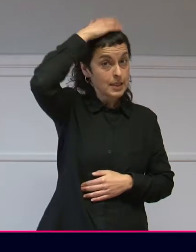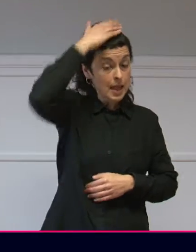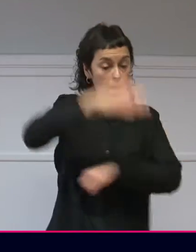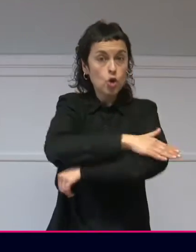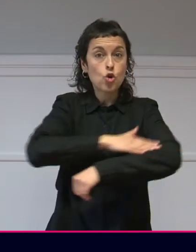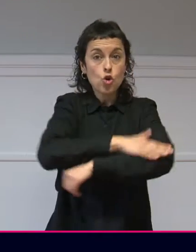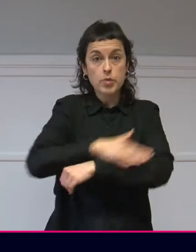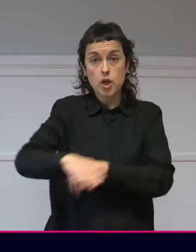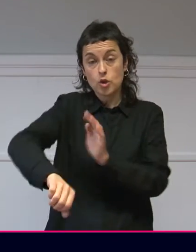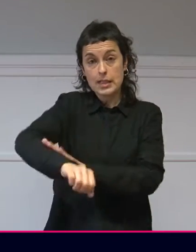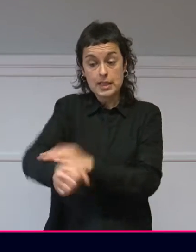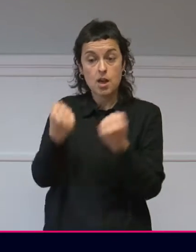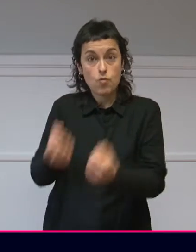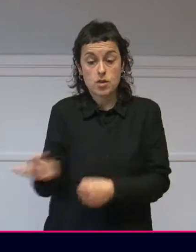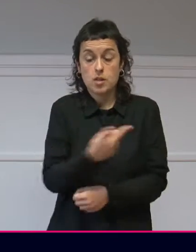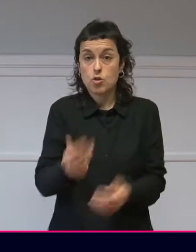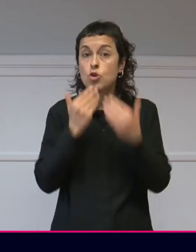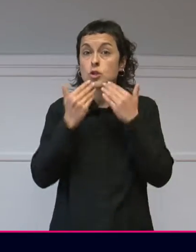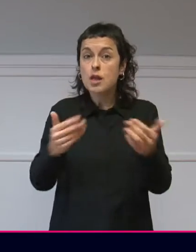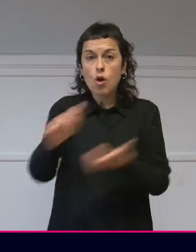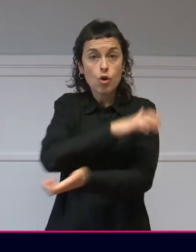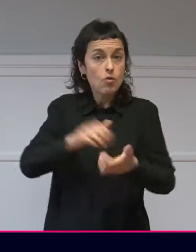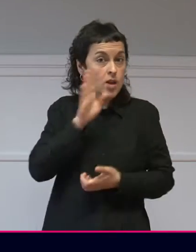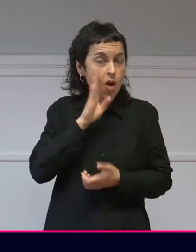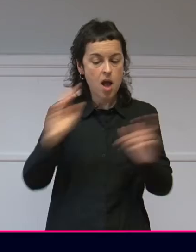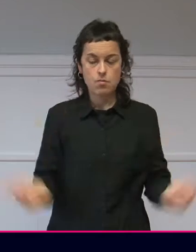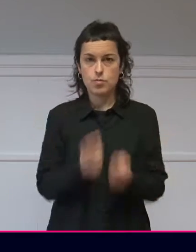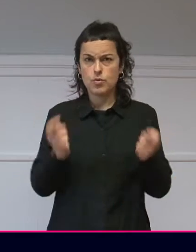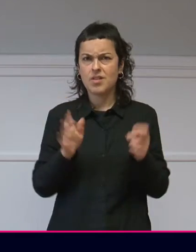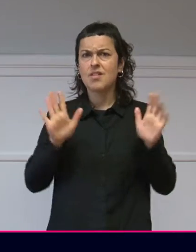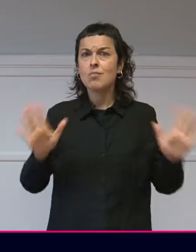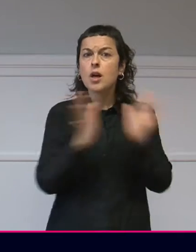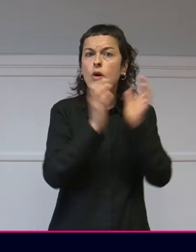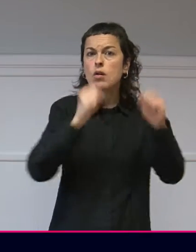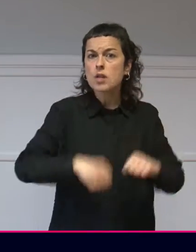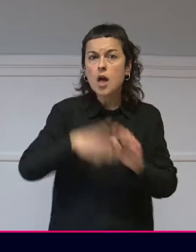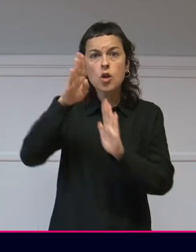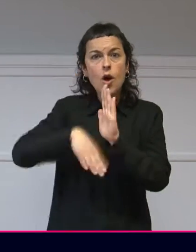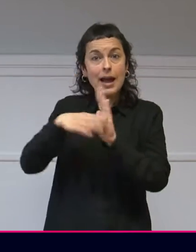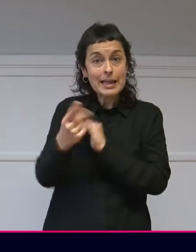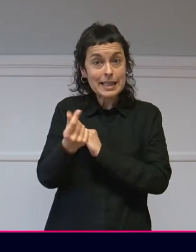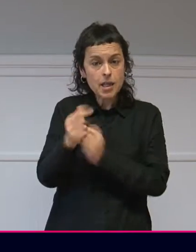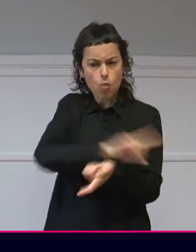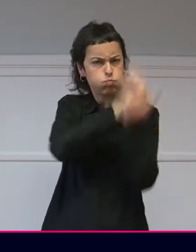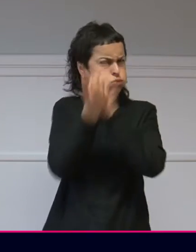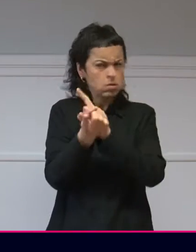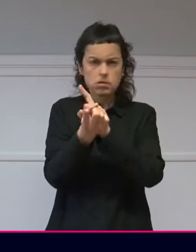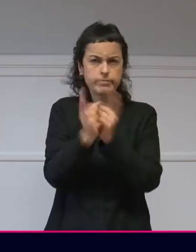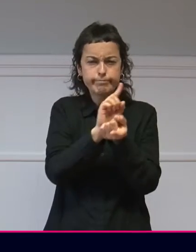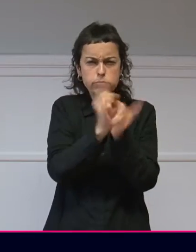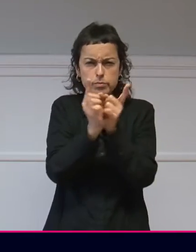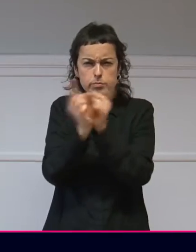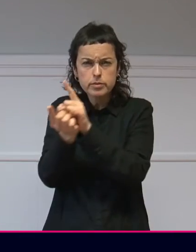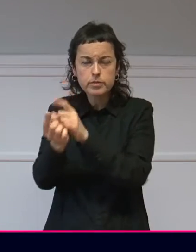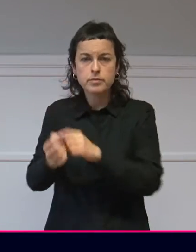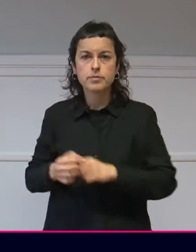Trump eta eskuin muturreko beste gobernu batzuk iritsi zirenetik gatazka horiek oso mediatikoak diren arren, ez dituzte kapitalaren adostasuna eta agenda